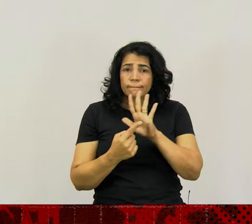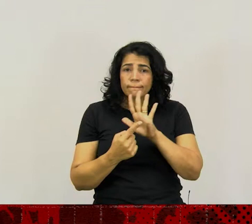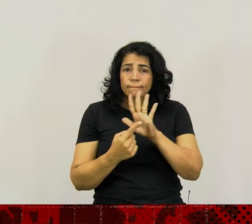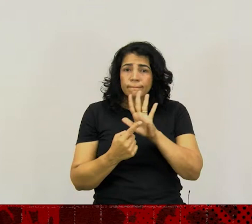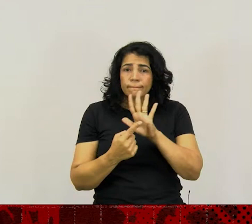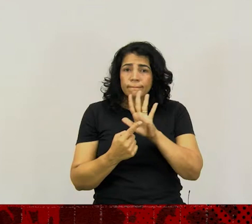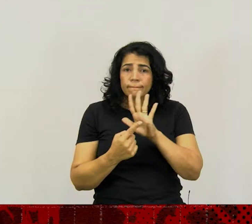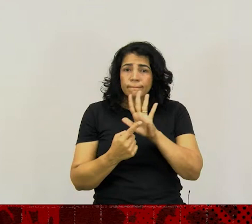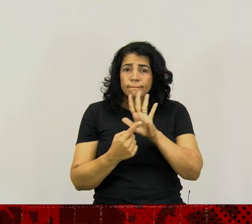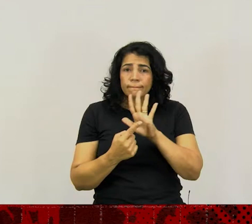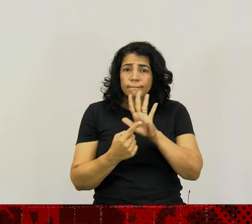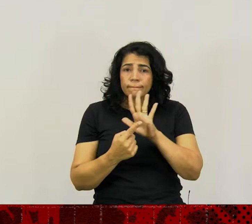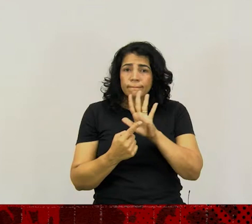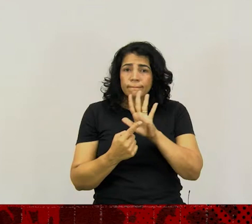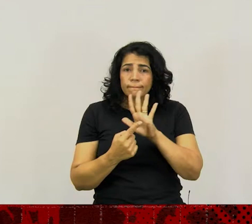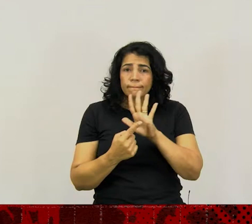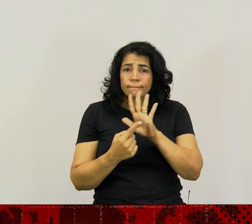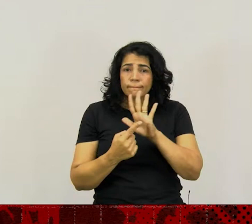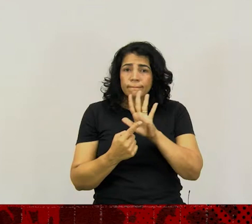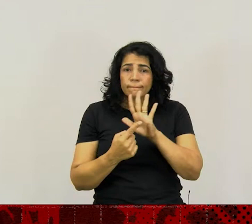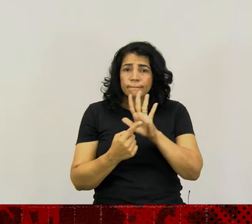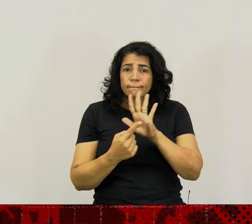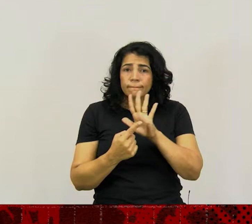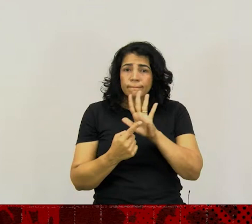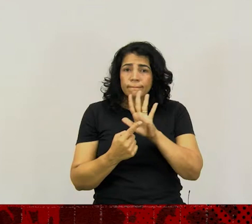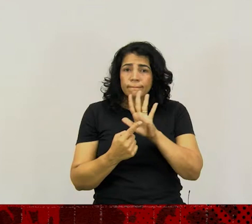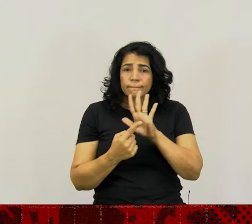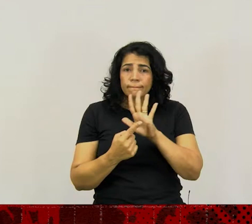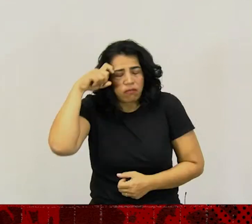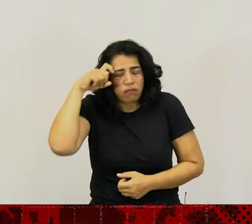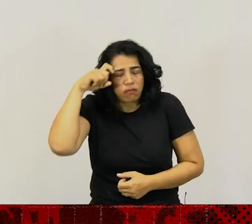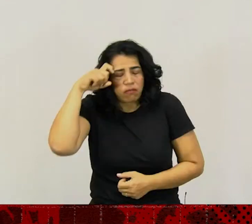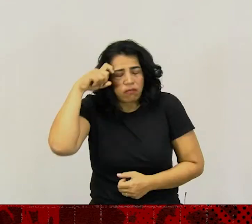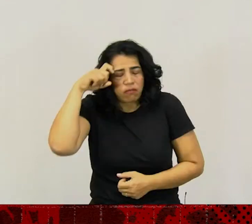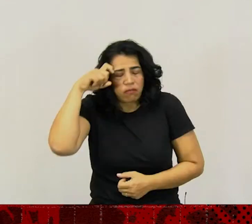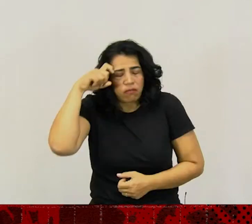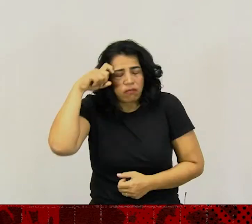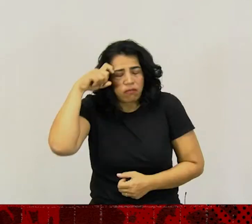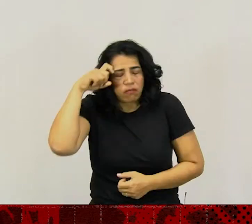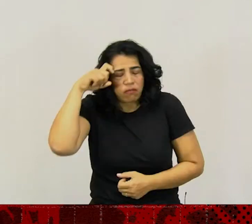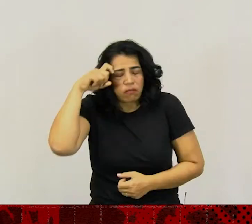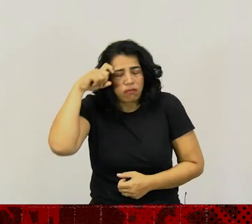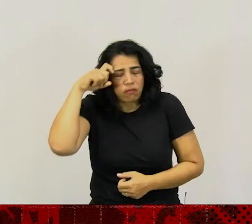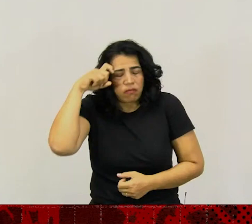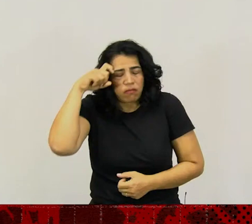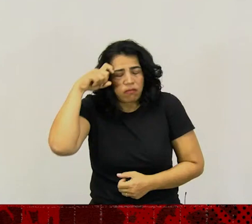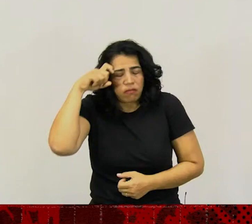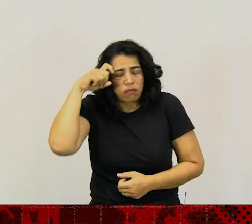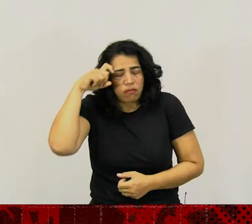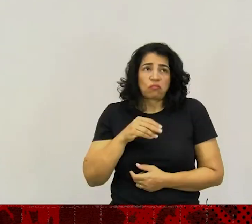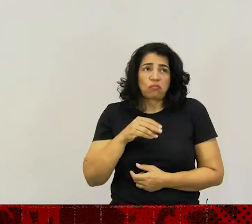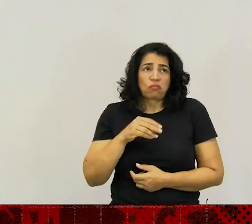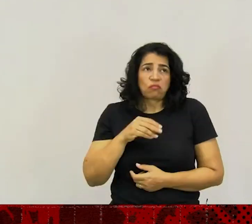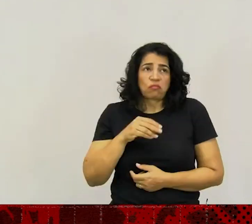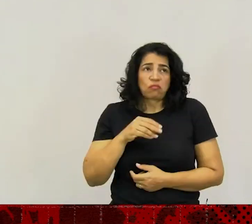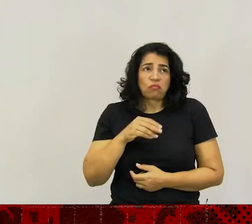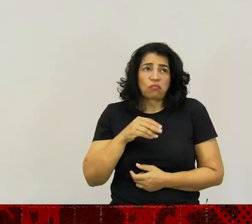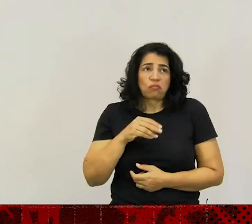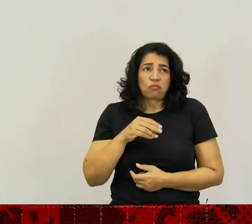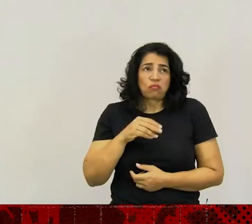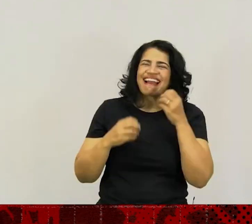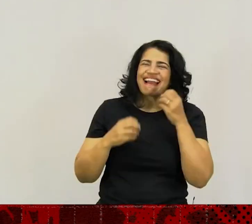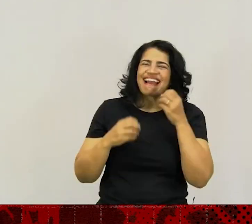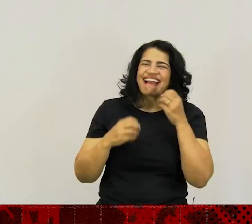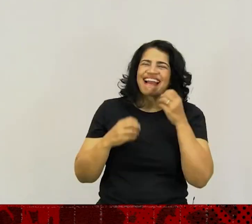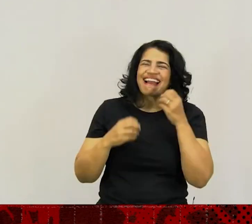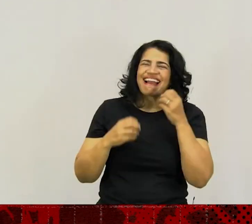Mas alguns estão pensando, pô, legal. Né? Deve ter piscina, deve ter isso, aquilo. Tá, é uma casa que está